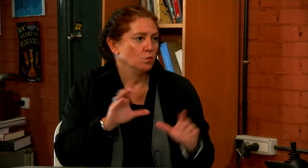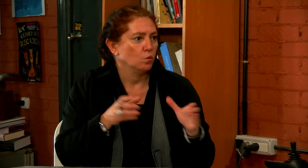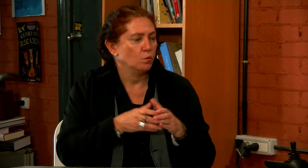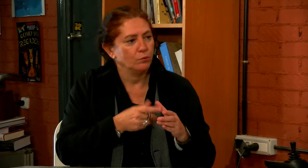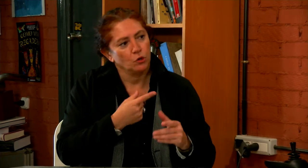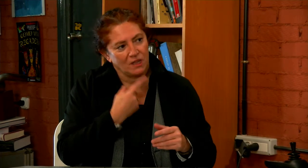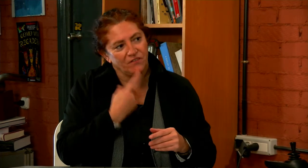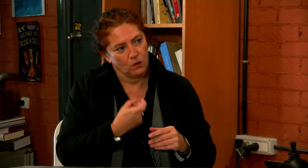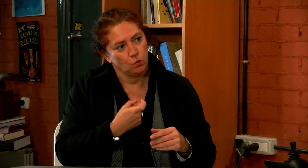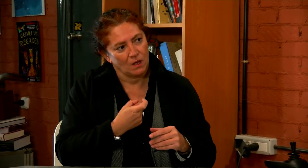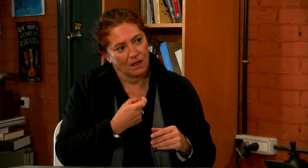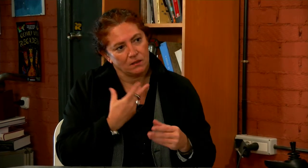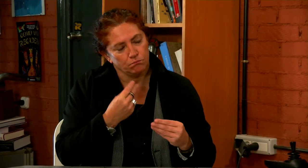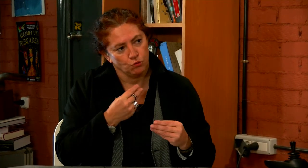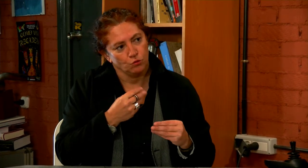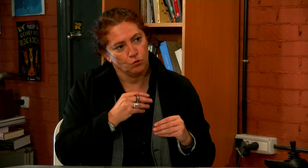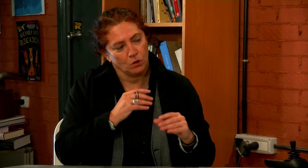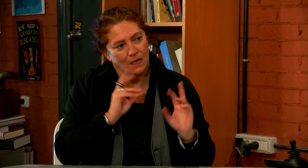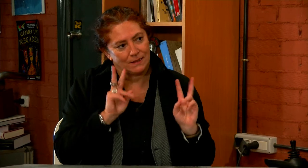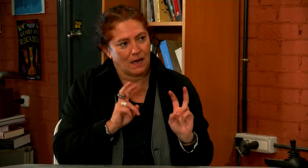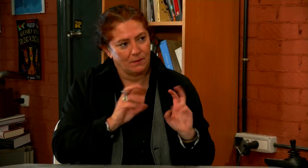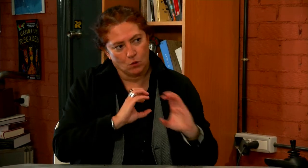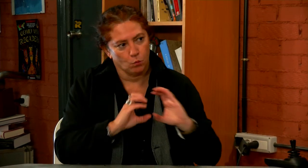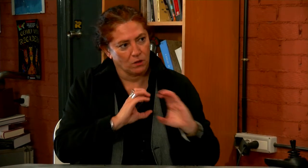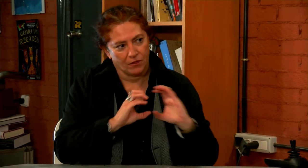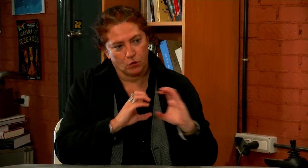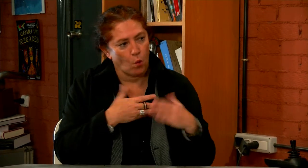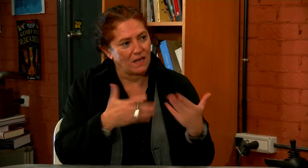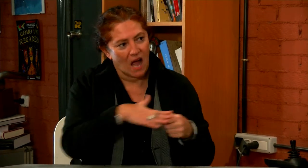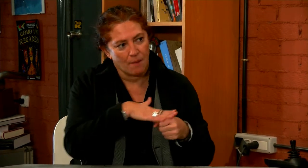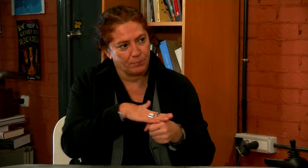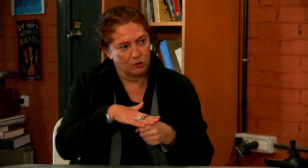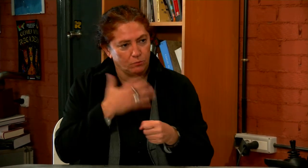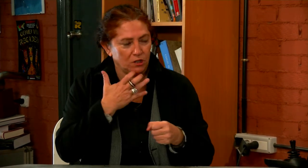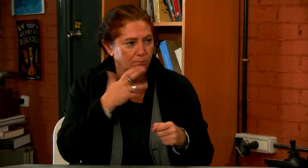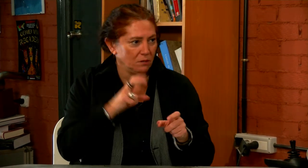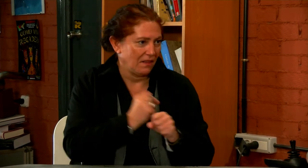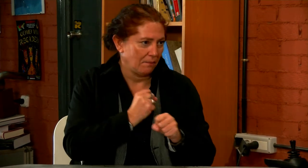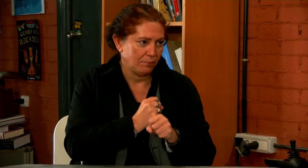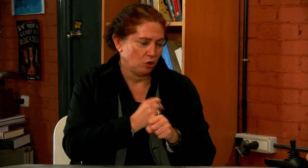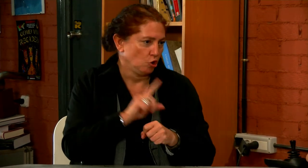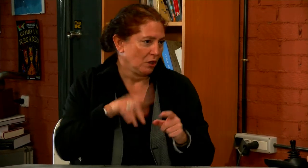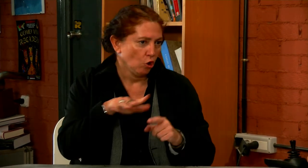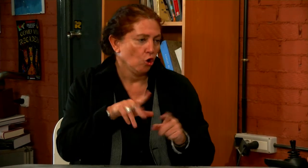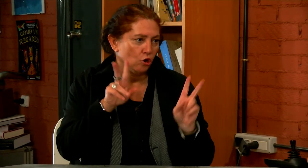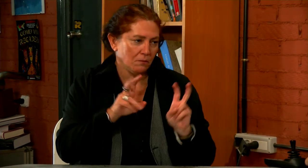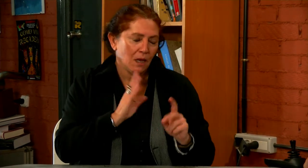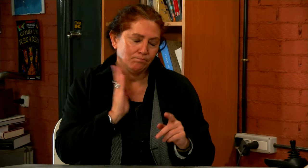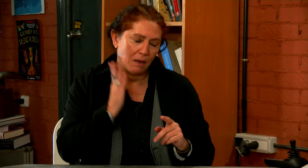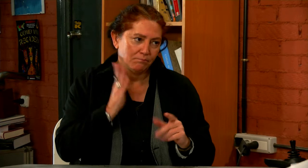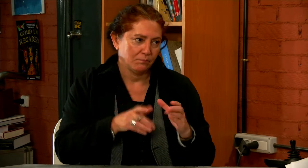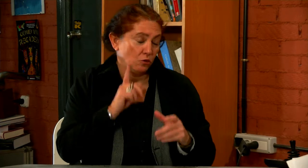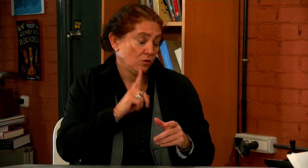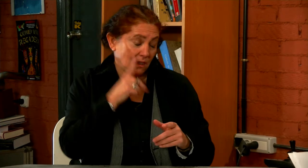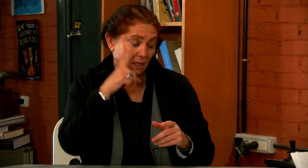no estamos en una situación estable, es un colectivo con bastantes dificultades, sobre todo lo que es en los ámbitos administrativos o en el ámbito